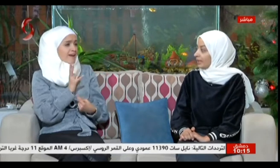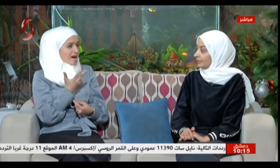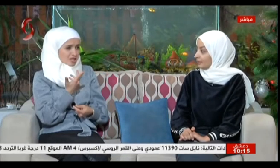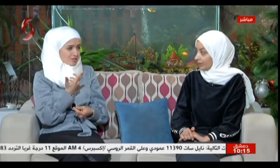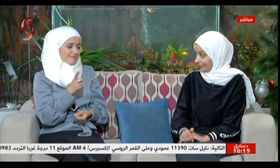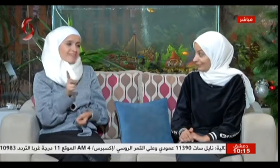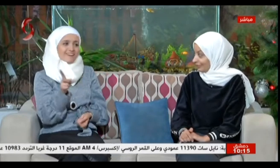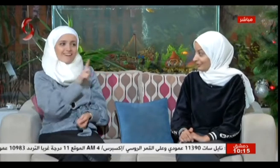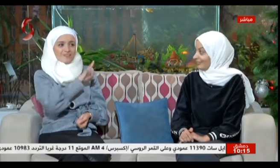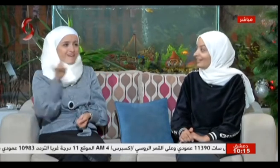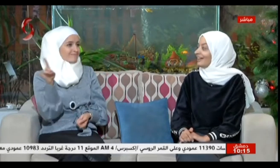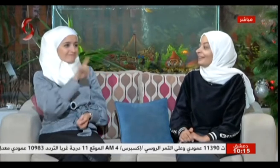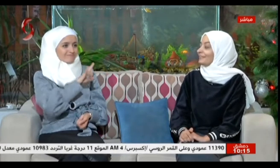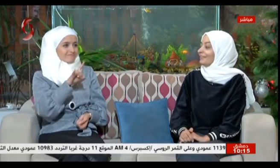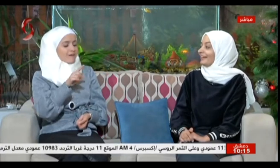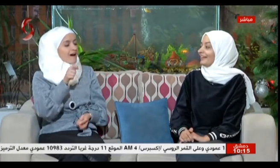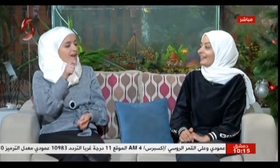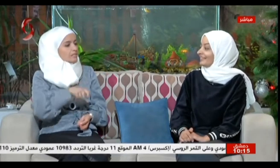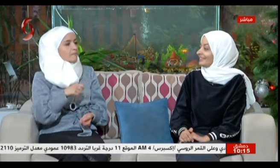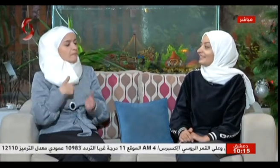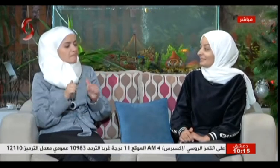يكون بهذا المكان، ليش لا؟